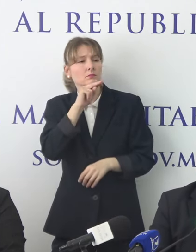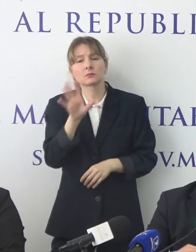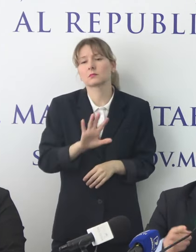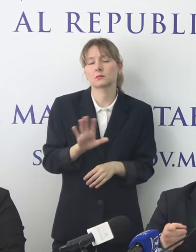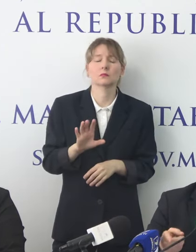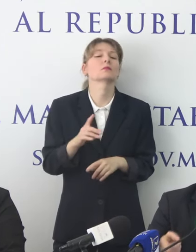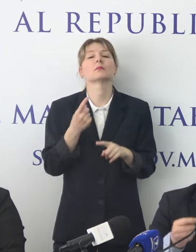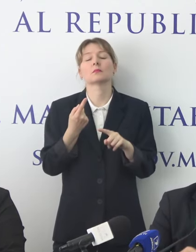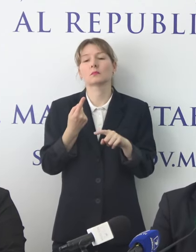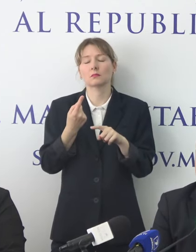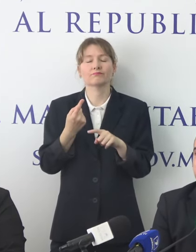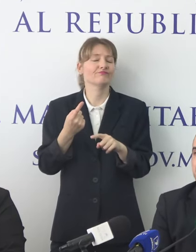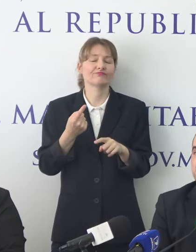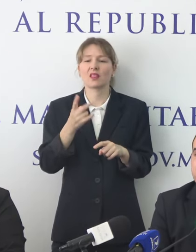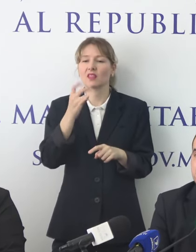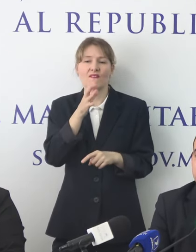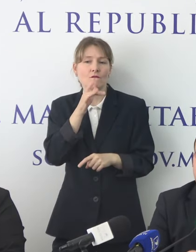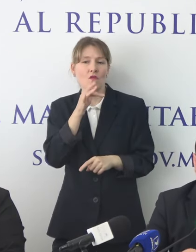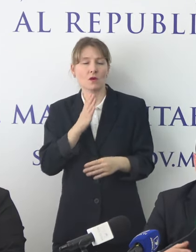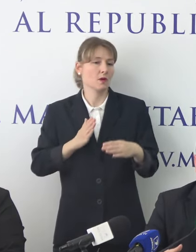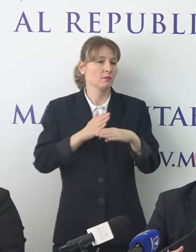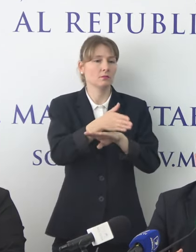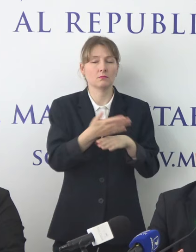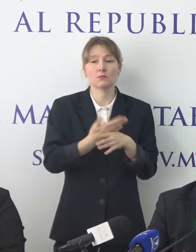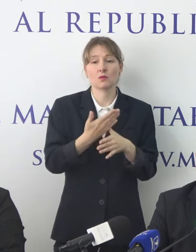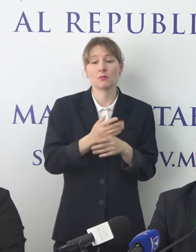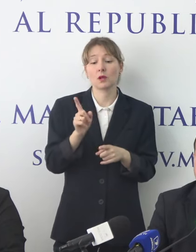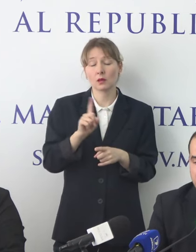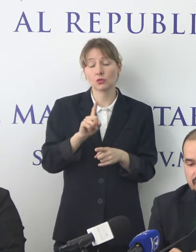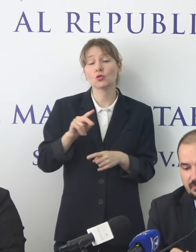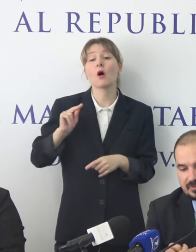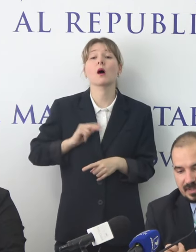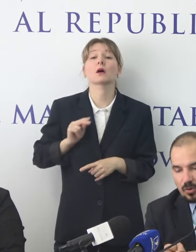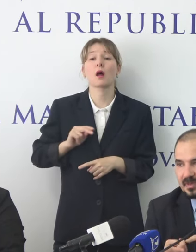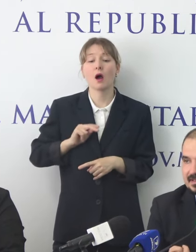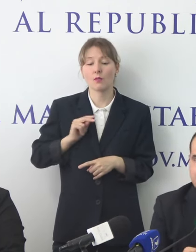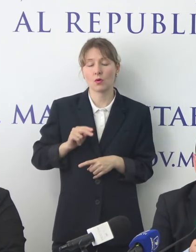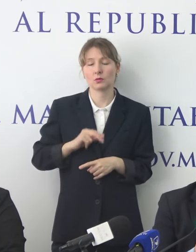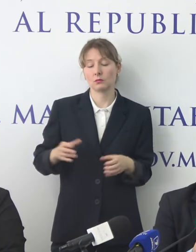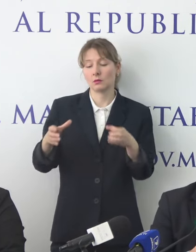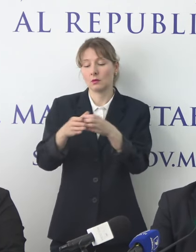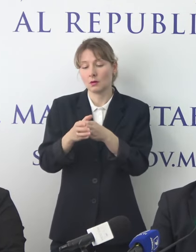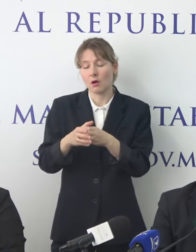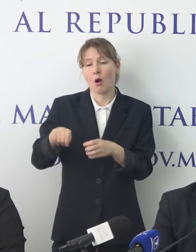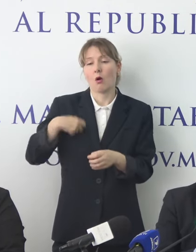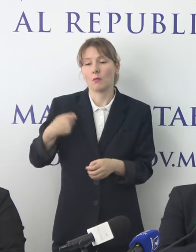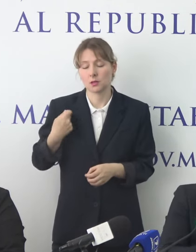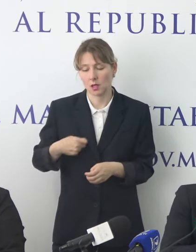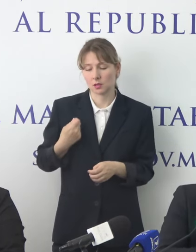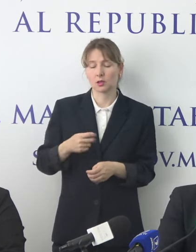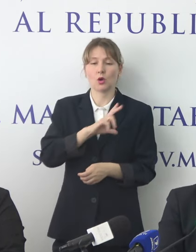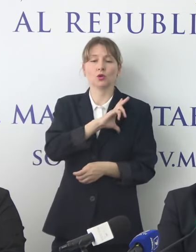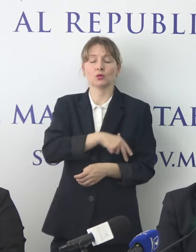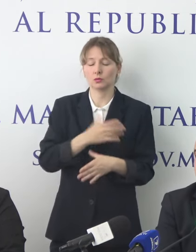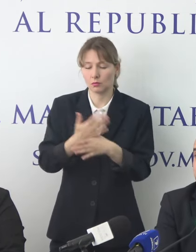observat, nu am intervenit la timp. De ce? Pentru că colegii mei din prima linie se ocupă de compensații, de ajutorul social,